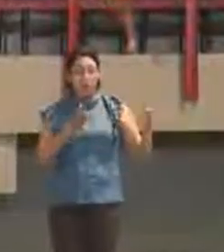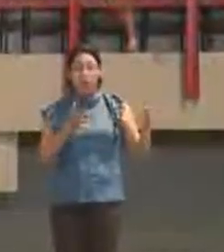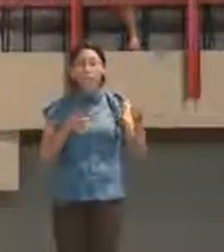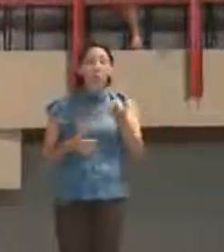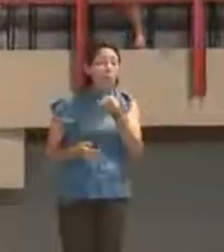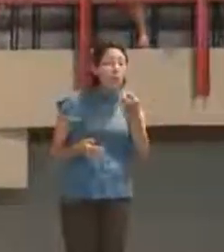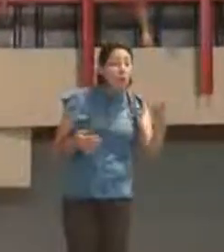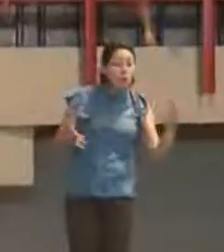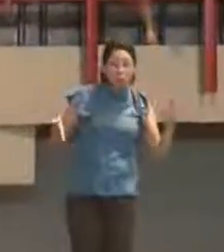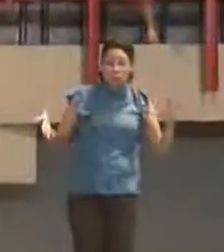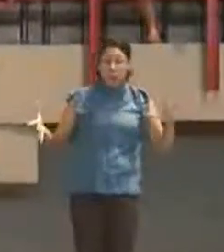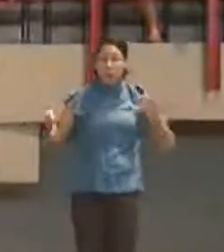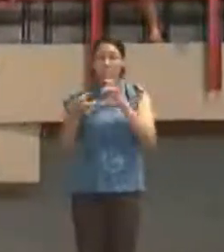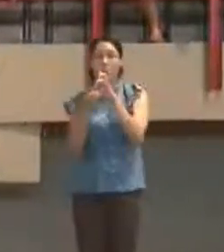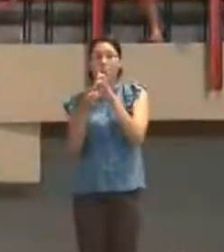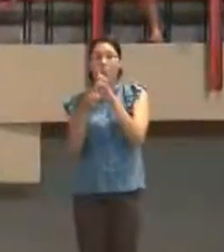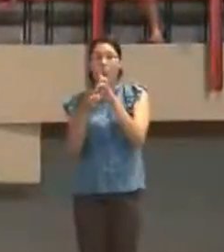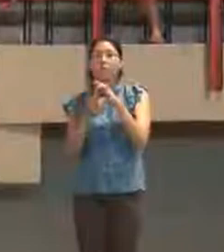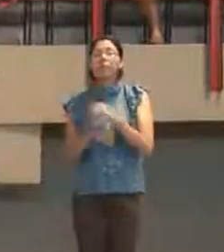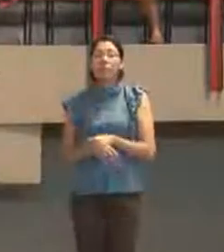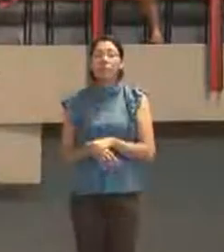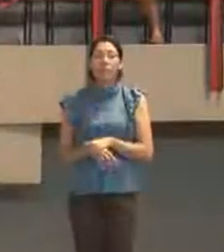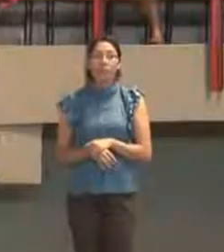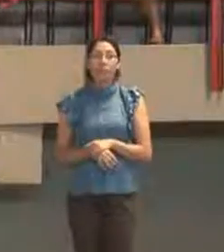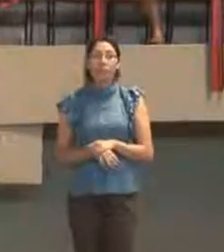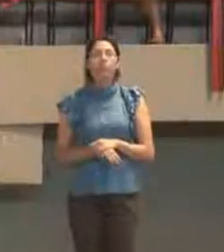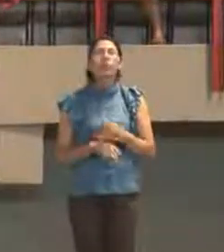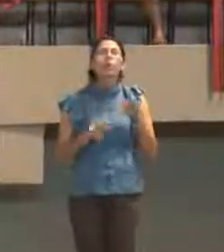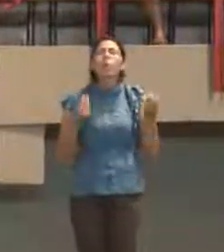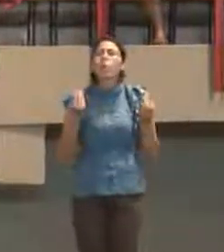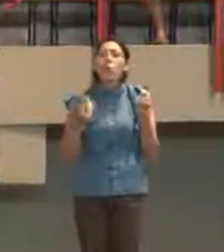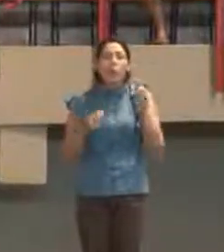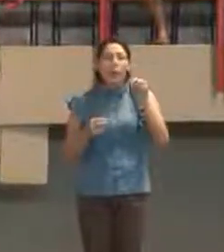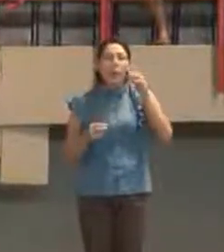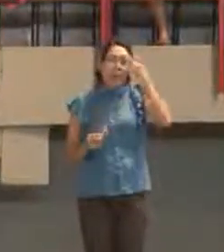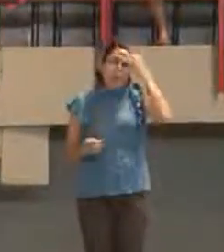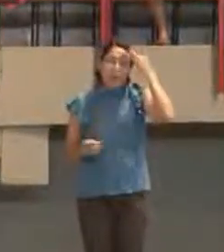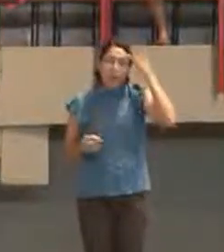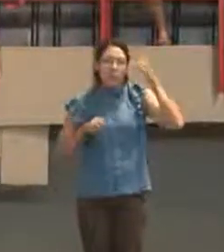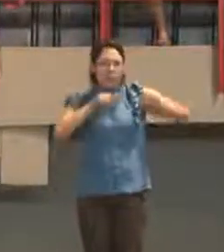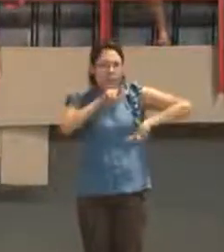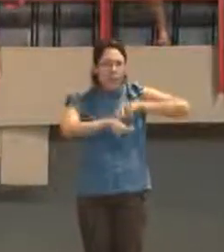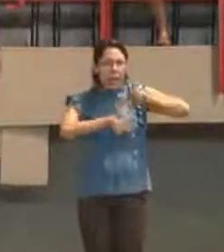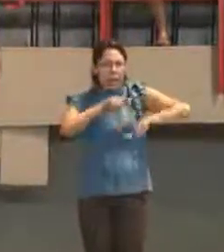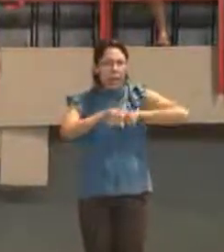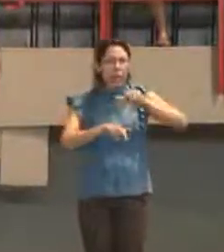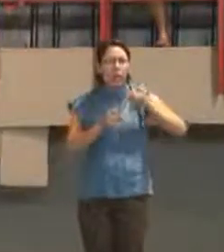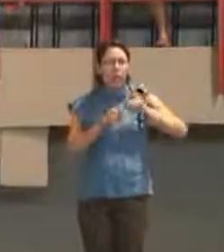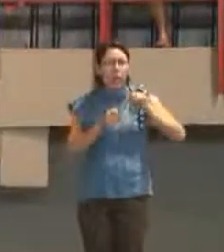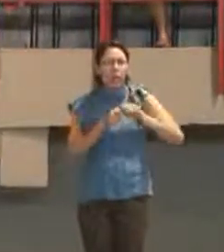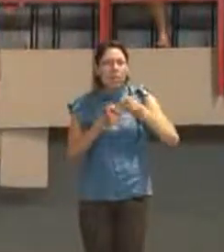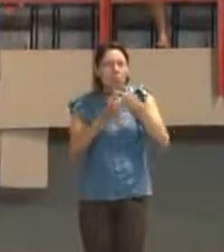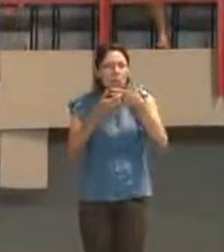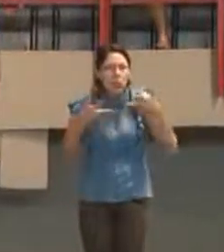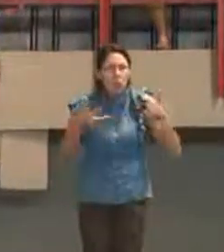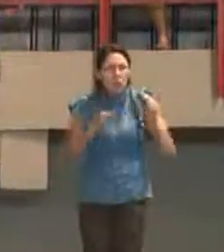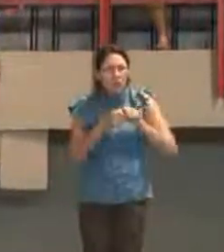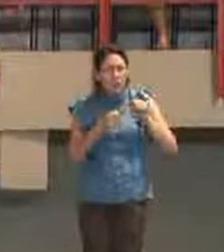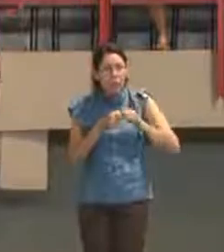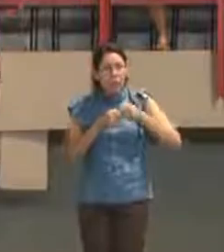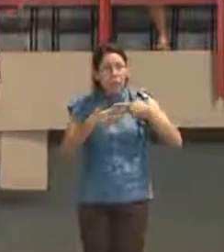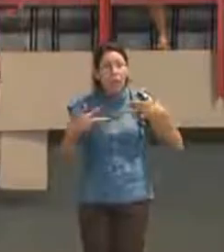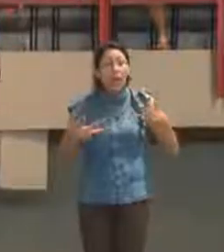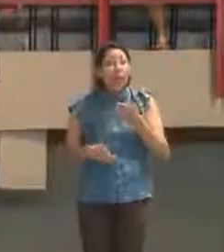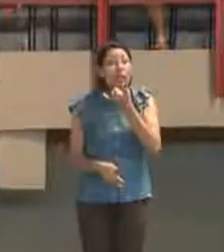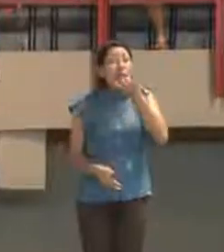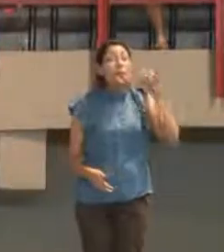dizendo o seguinte, tá, pessoal? Ele está dizendo que a produtividade da empresa dele